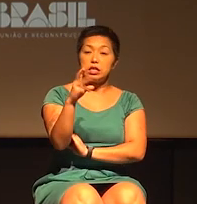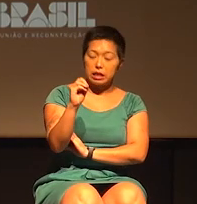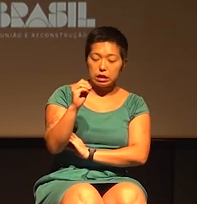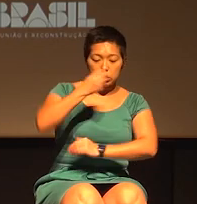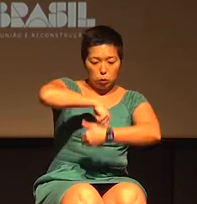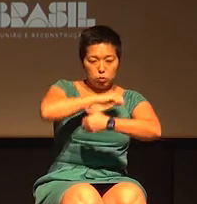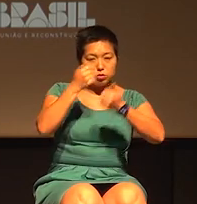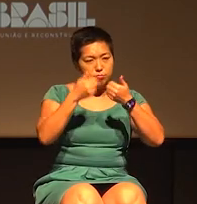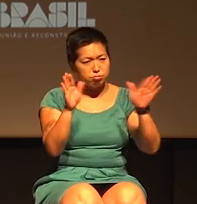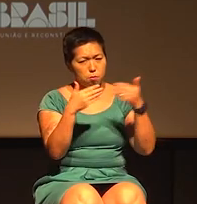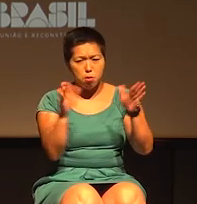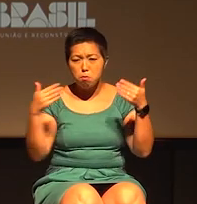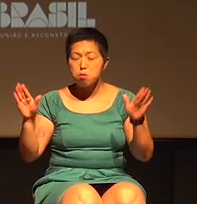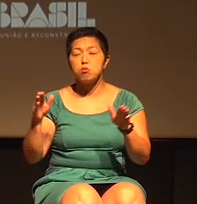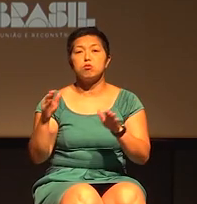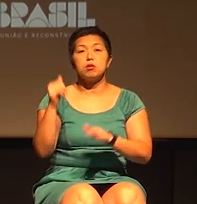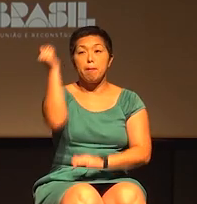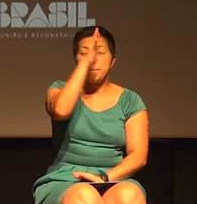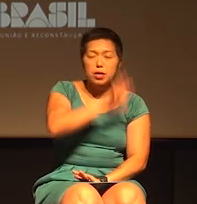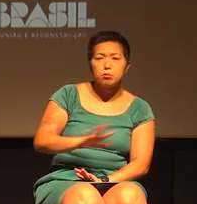o território nacional